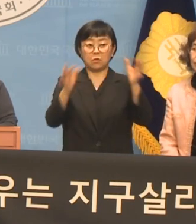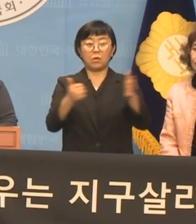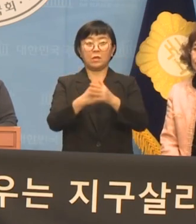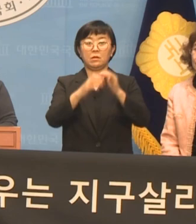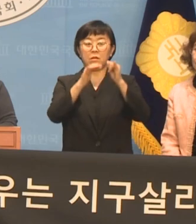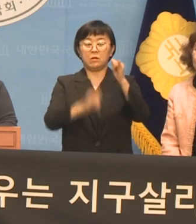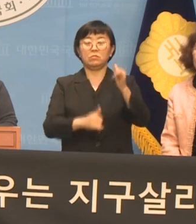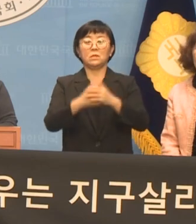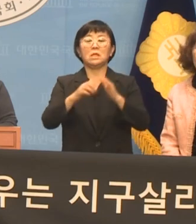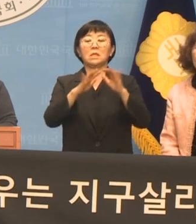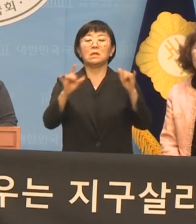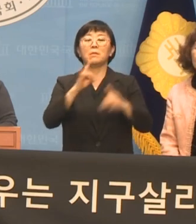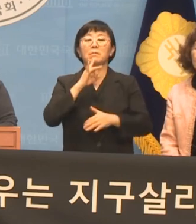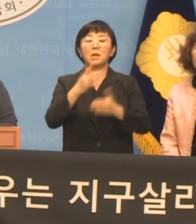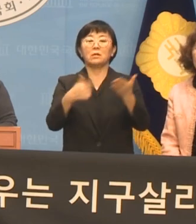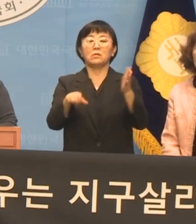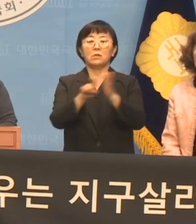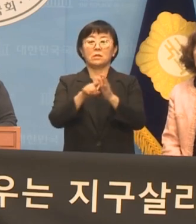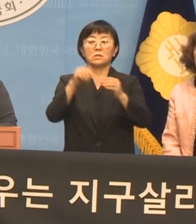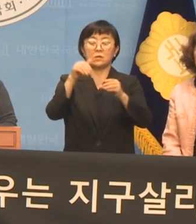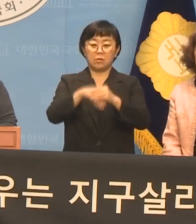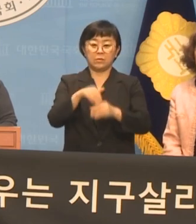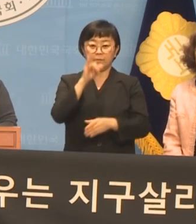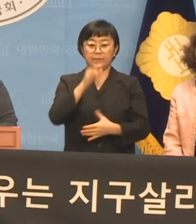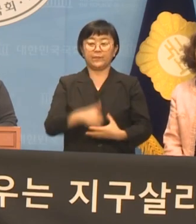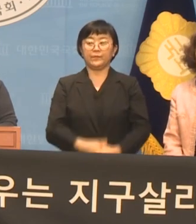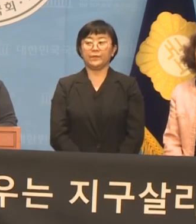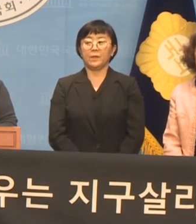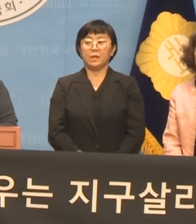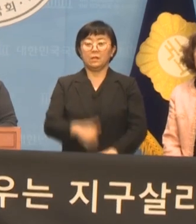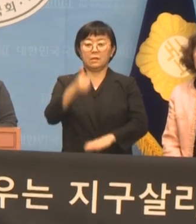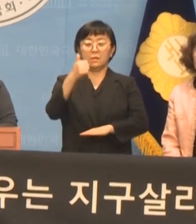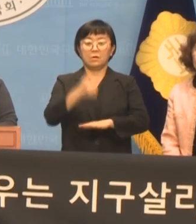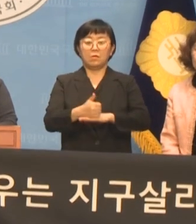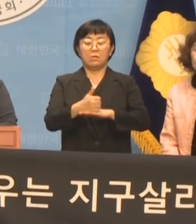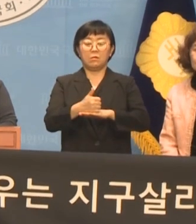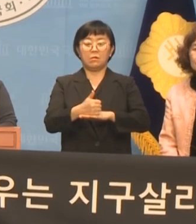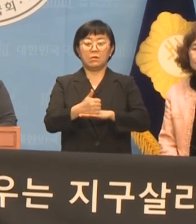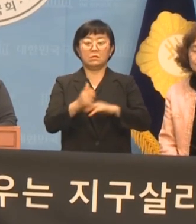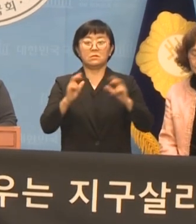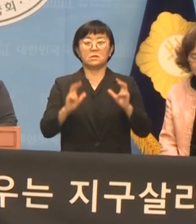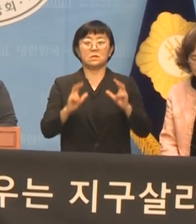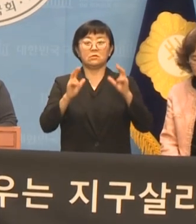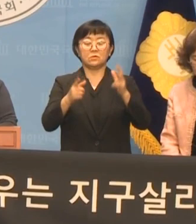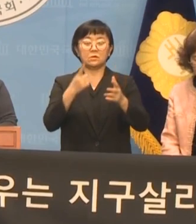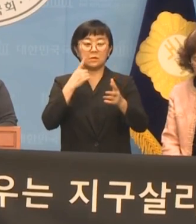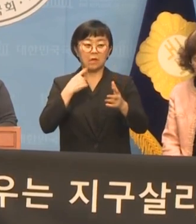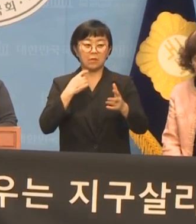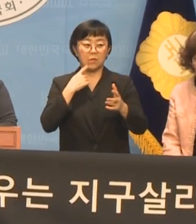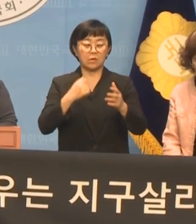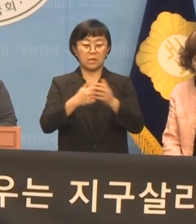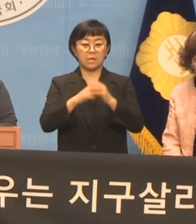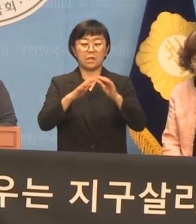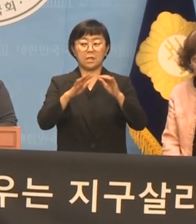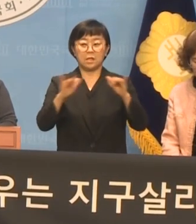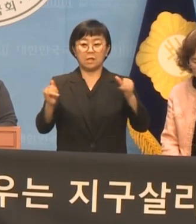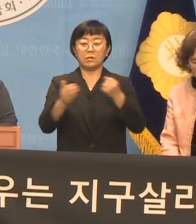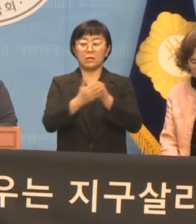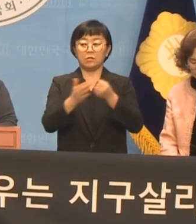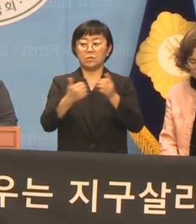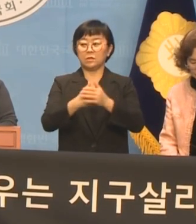인류는 인간만을 위한 선거를 했다. 그 결과 지구는 탐욕이 인간의